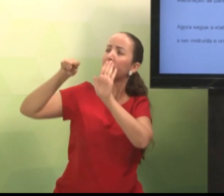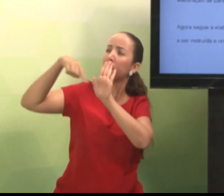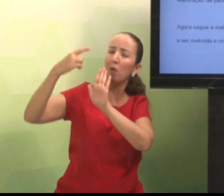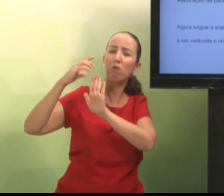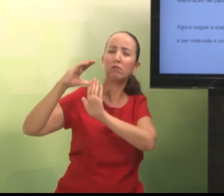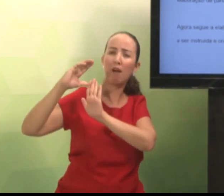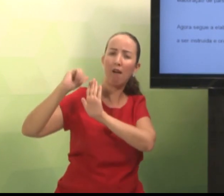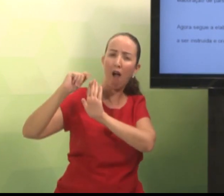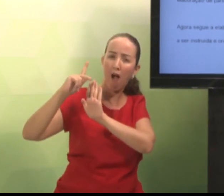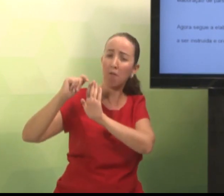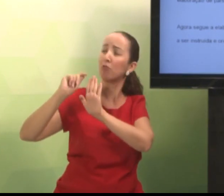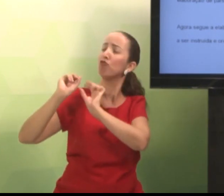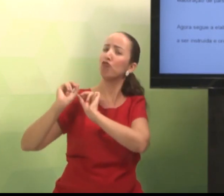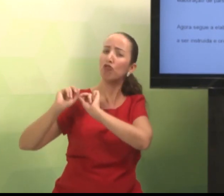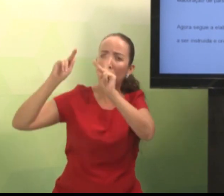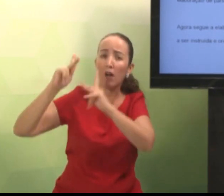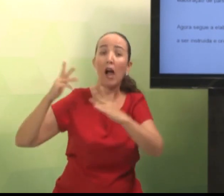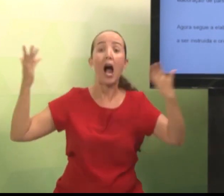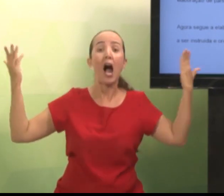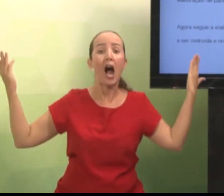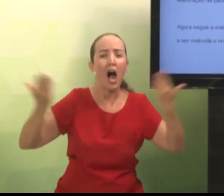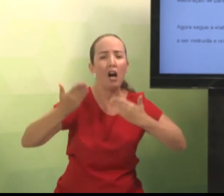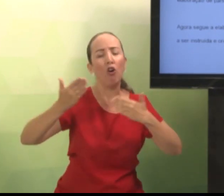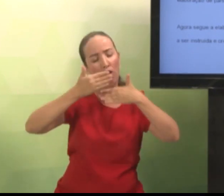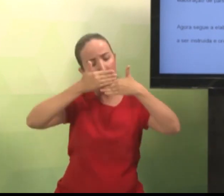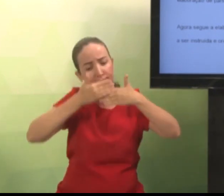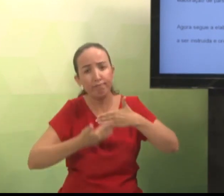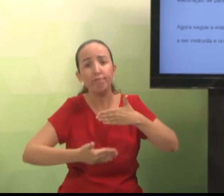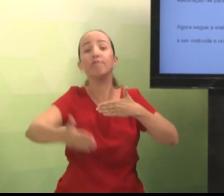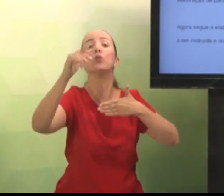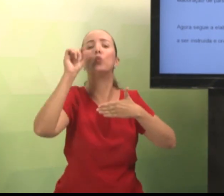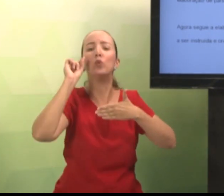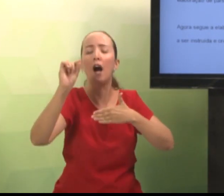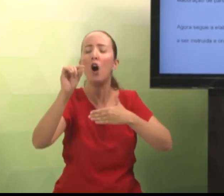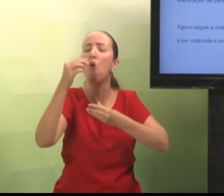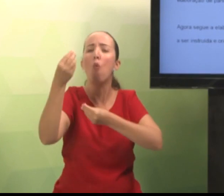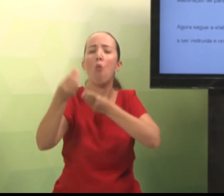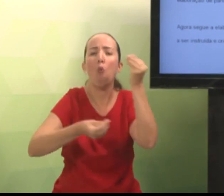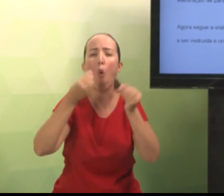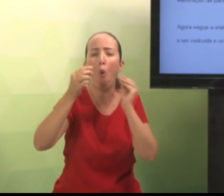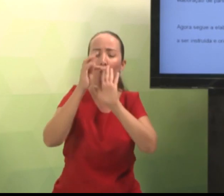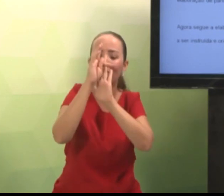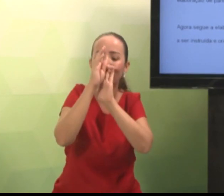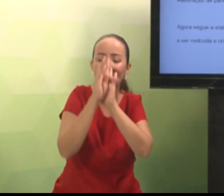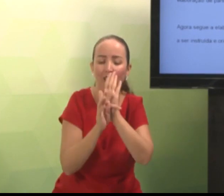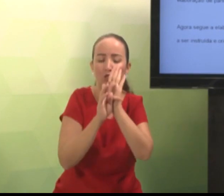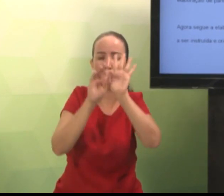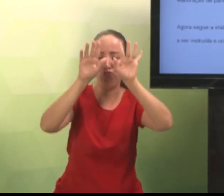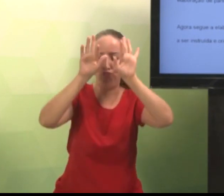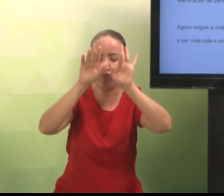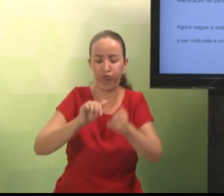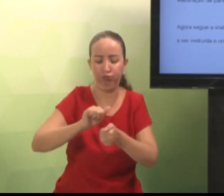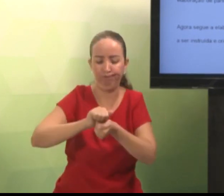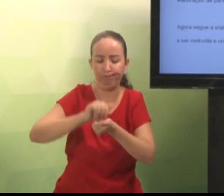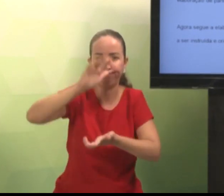da teoria. Então, agora, nós vamos dar início à escrita do texto,